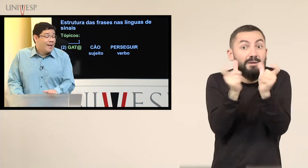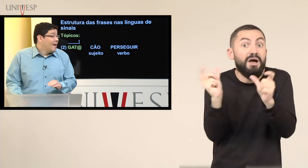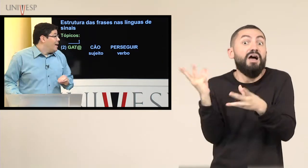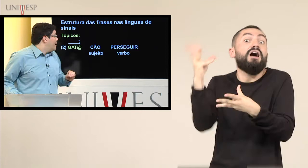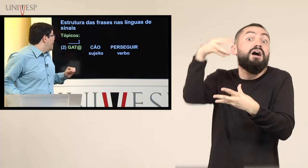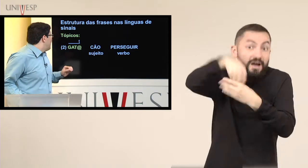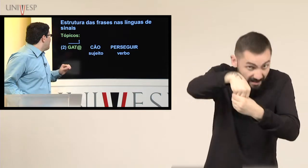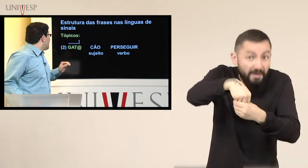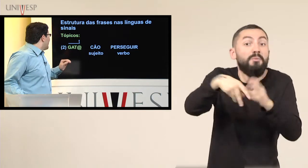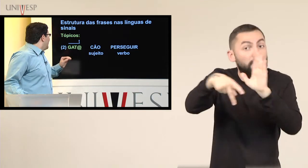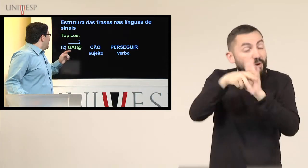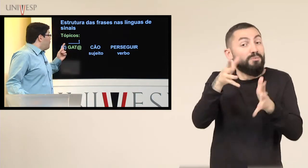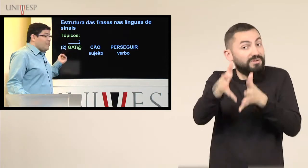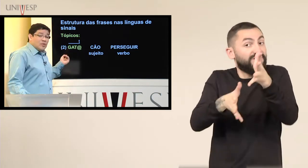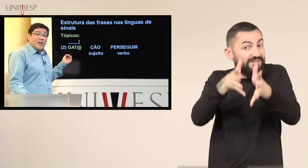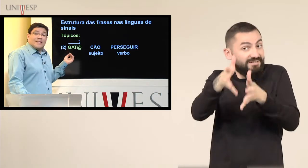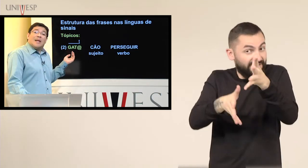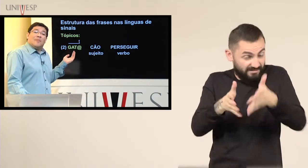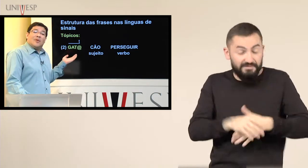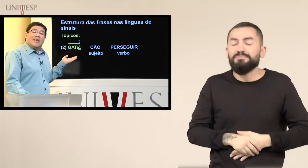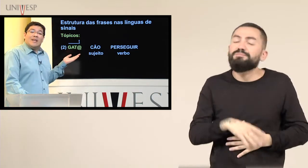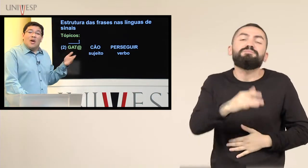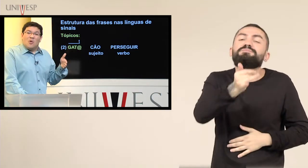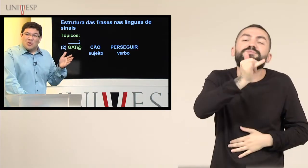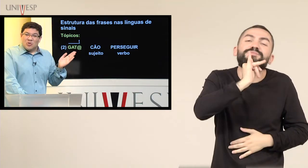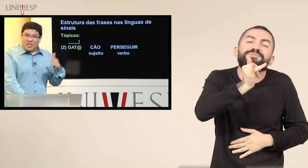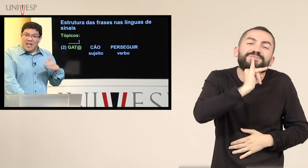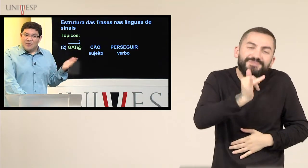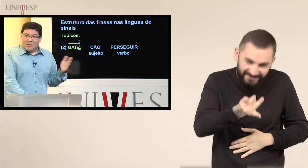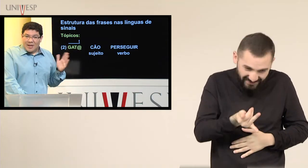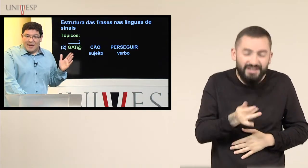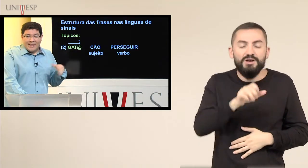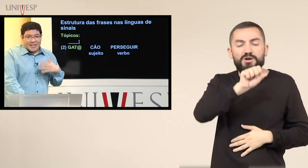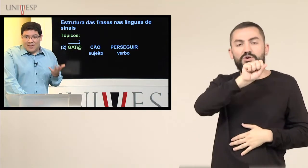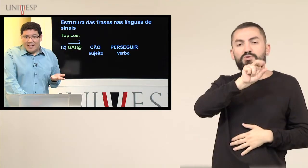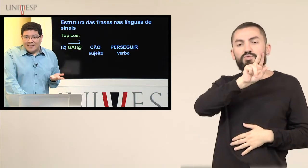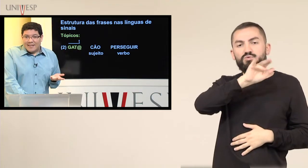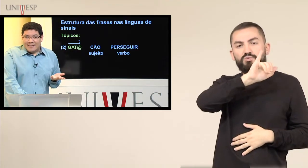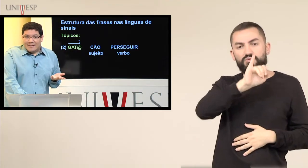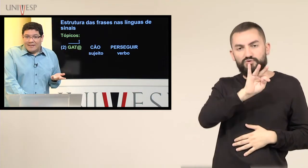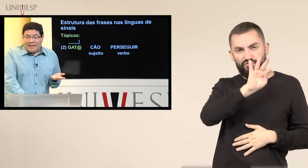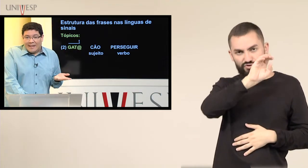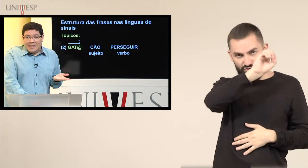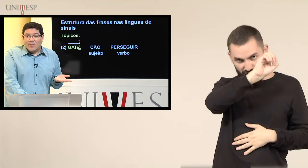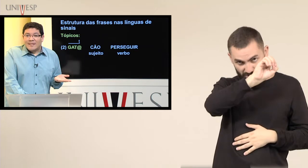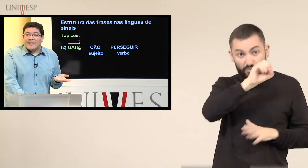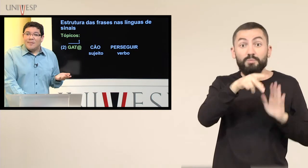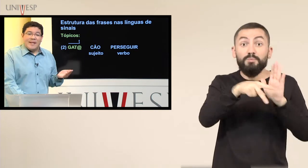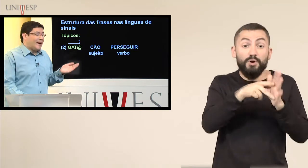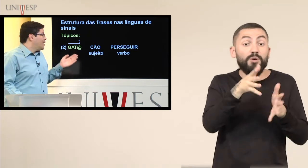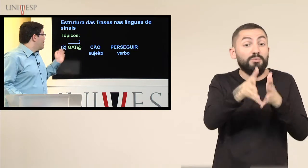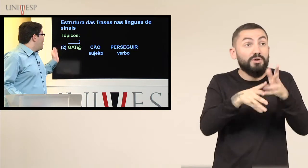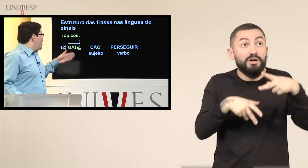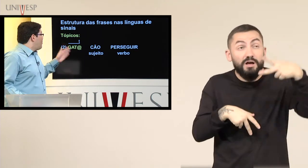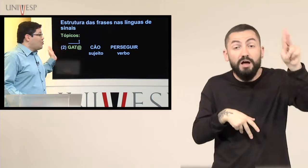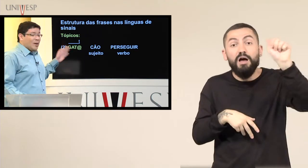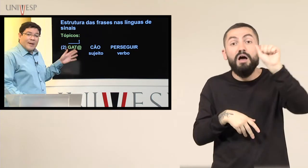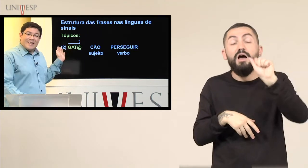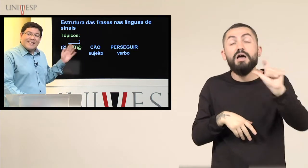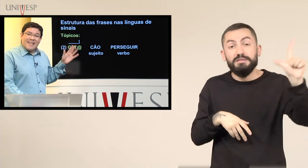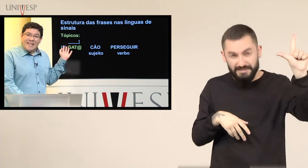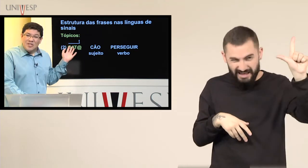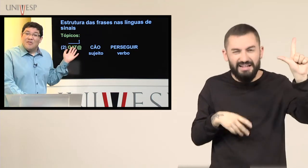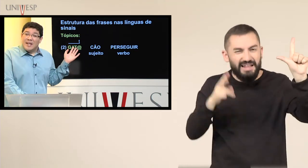línguas. Vimos, por exemplo, que o sujeito, nas frases da língua de sinais americana,